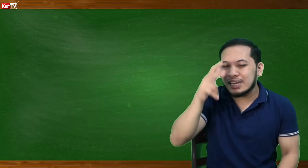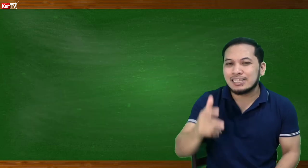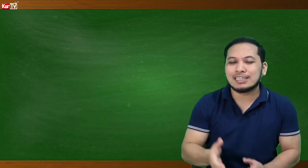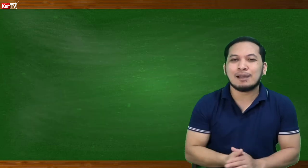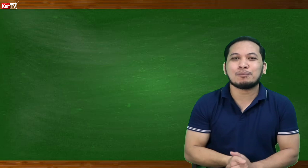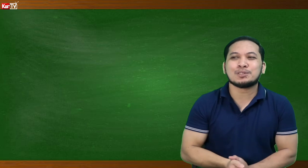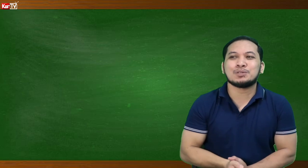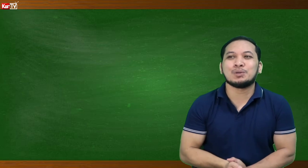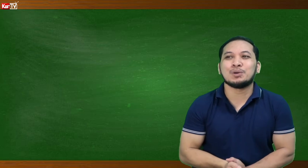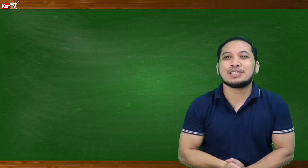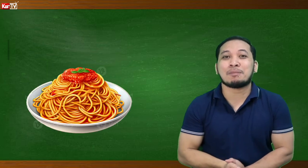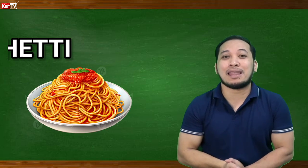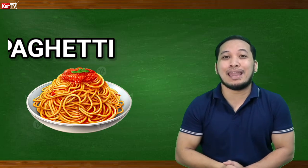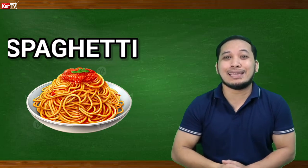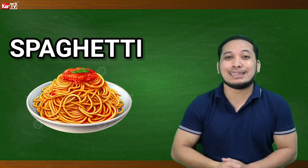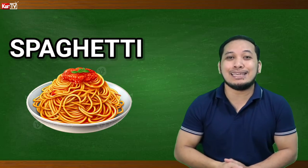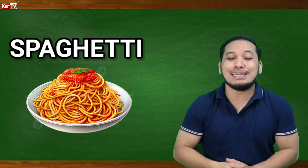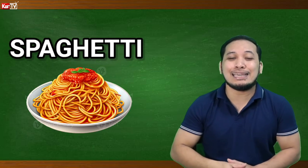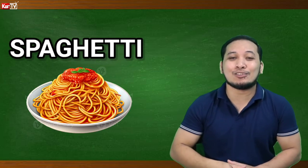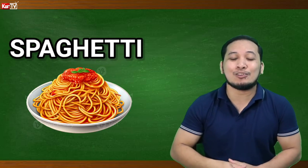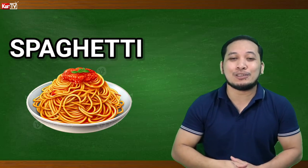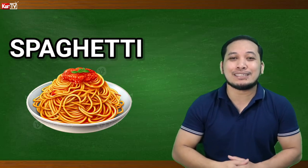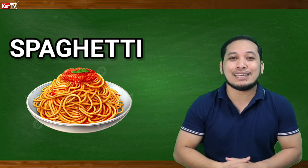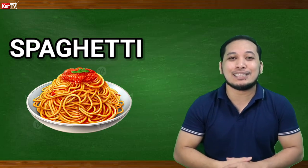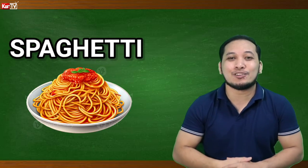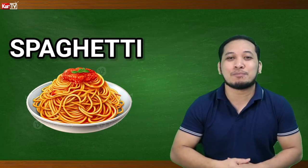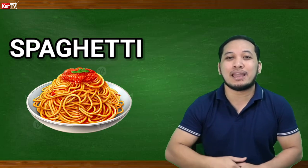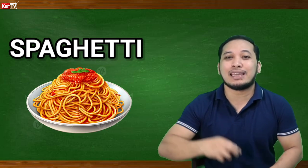Chicken. Tapos, yung spaghetti. Ganito nyo po isisenyas yung spaghetti.